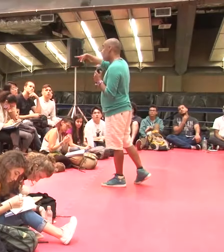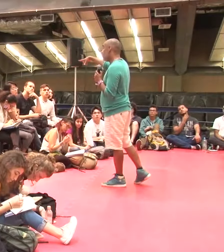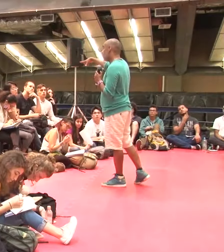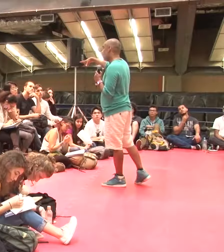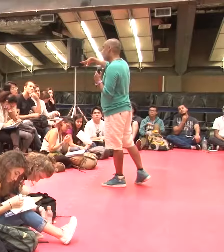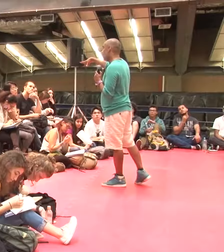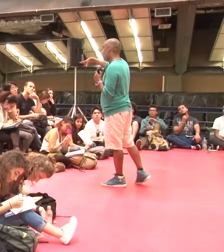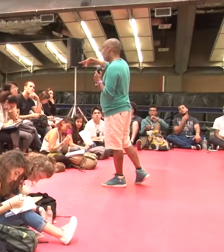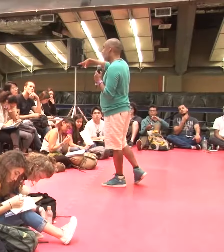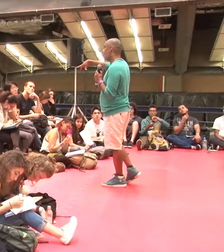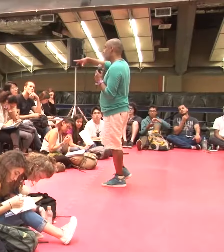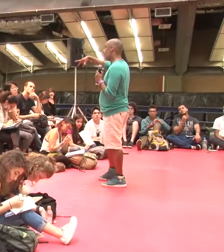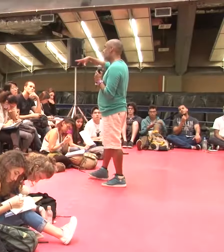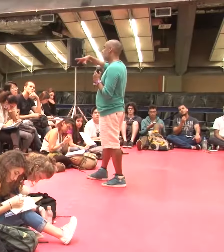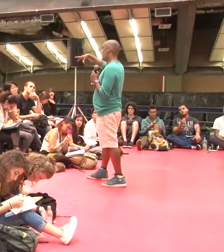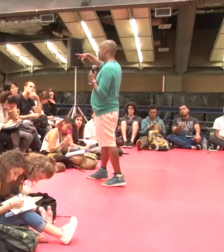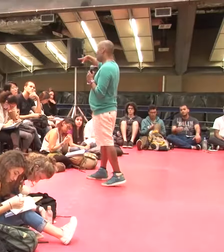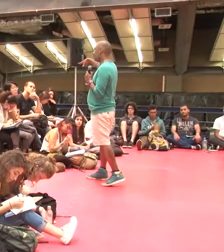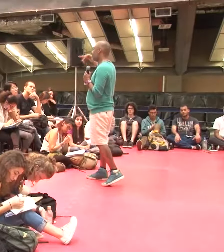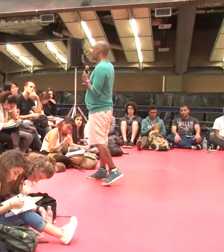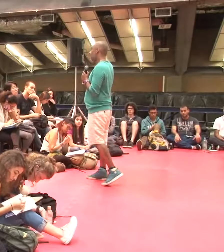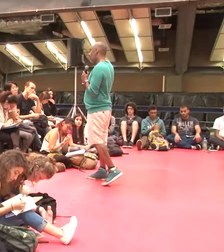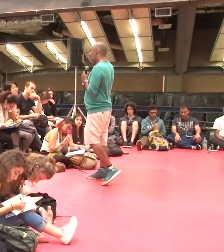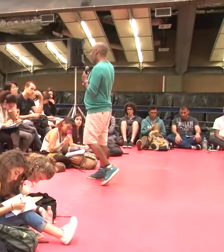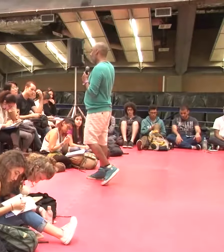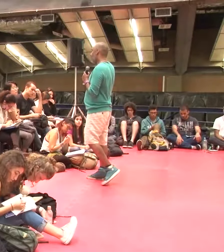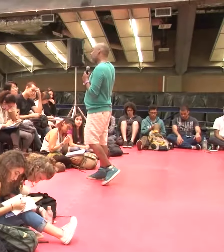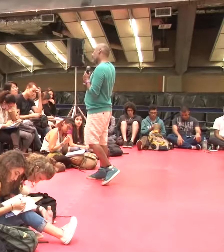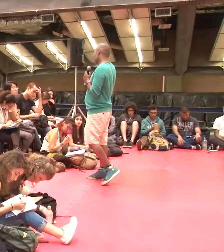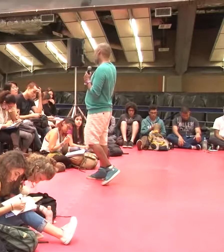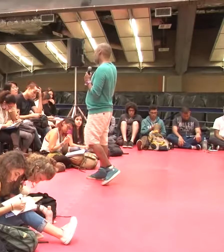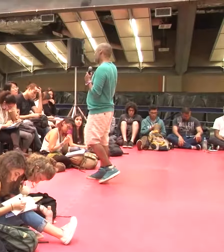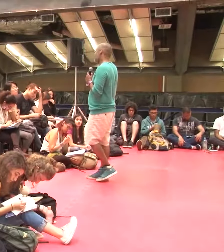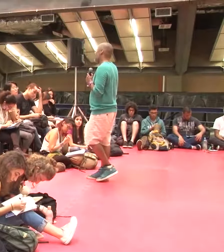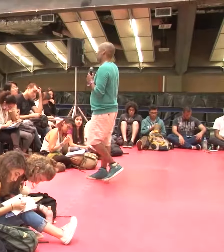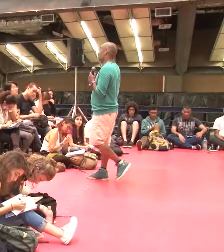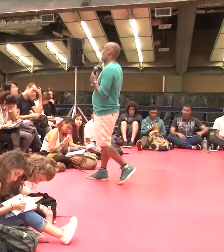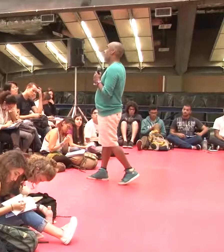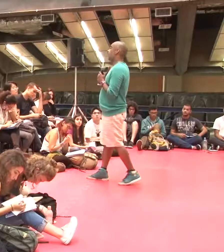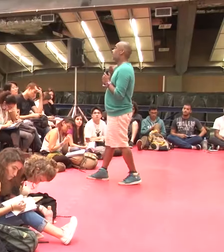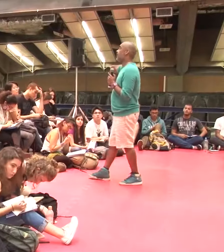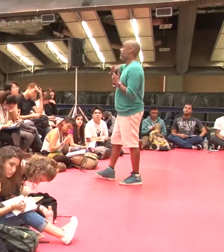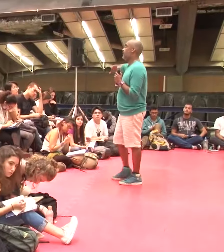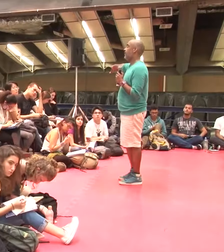A Mondina, né? Como tantas outras personagens, de Pepetela, por exemplo.